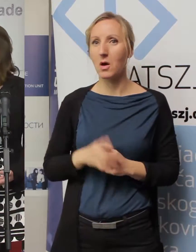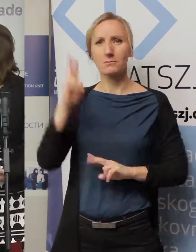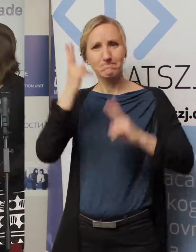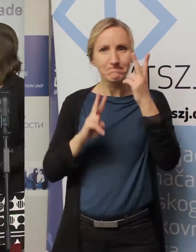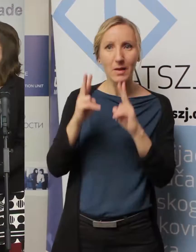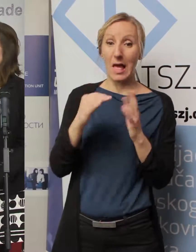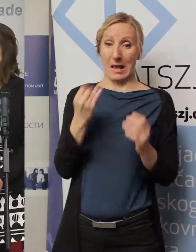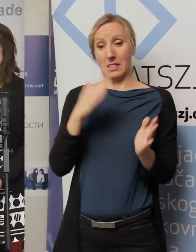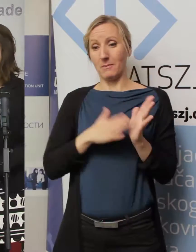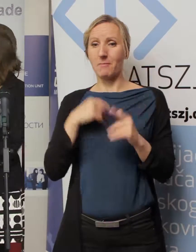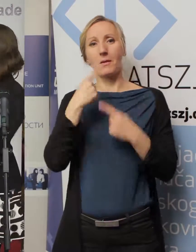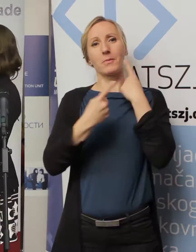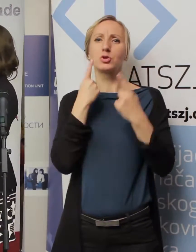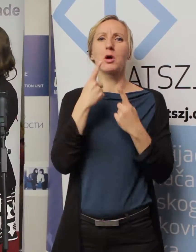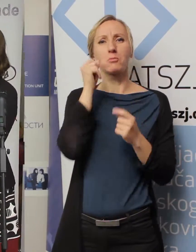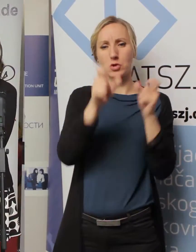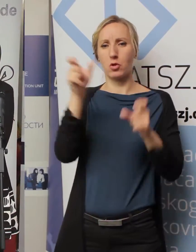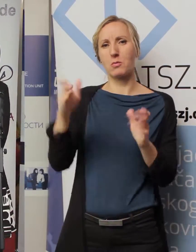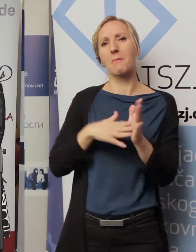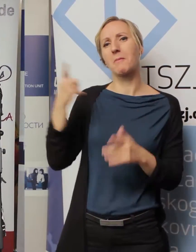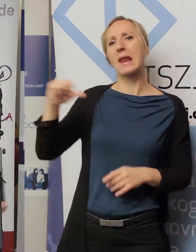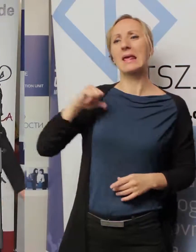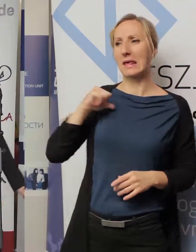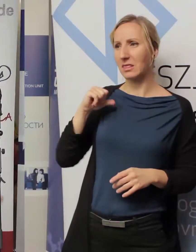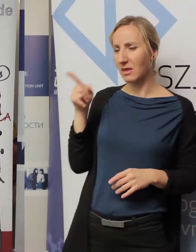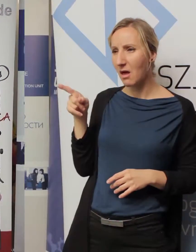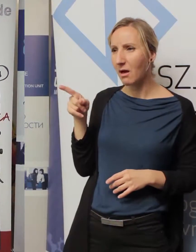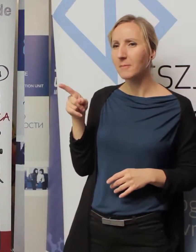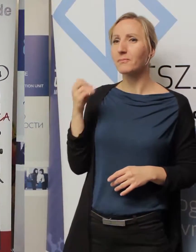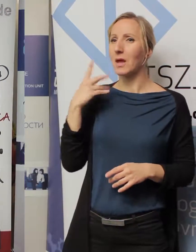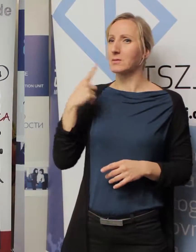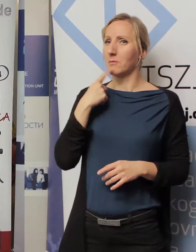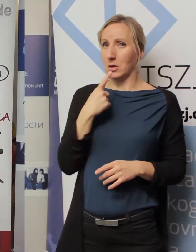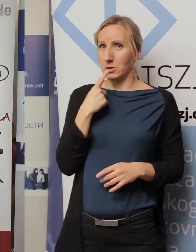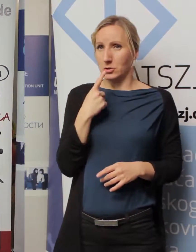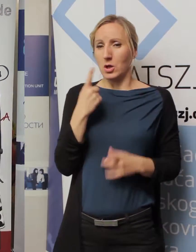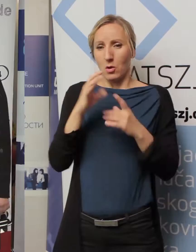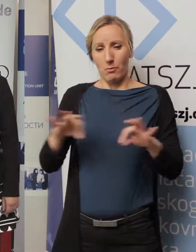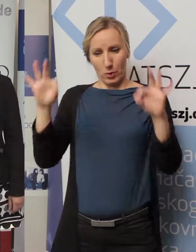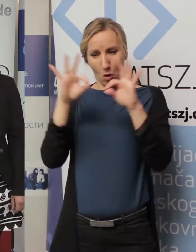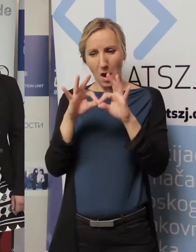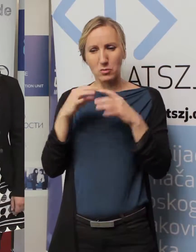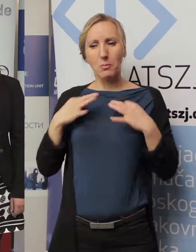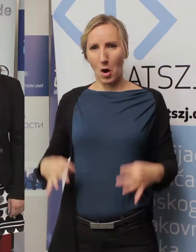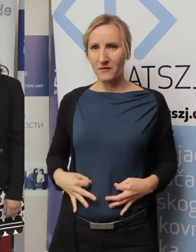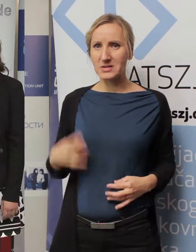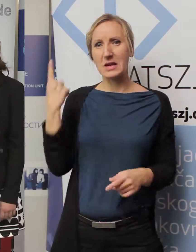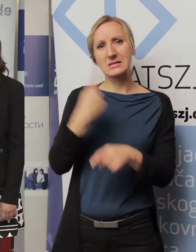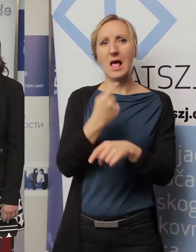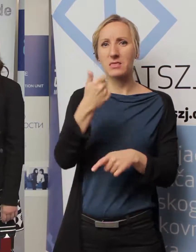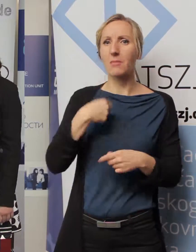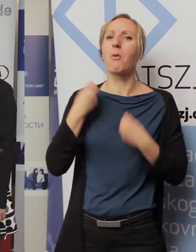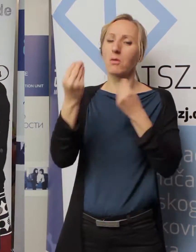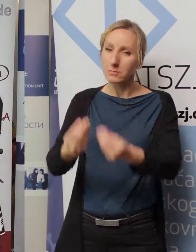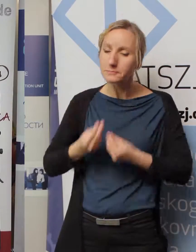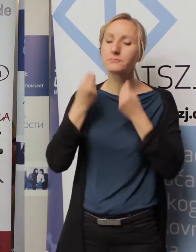slično, jeste kada pričamo sa ljudima, eto recimo ta Kikinda. Ja sam pričala sa jednom profesorkom u projektu koji smo mi realizovali, nekih